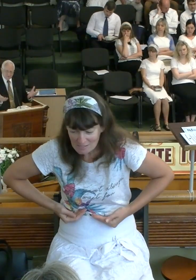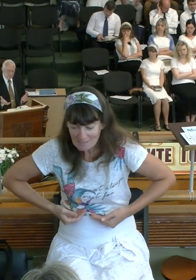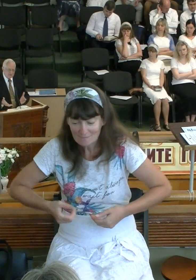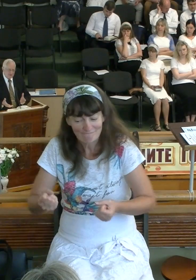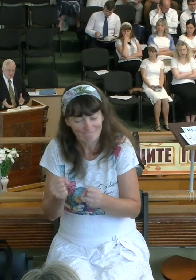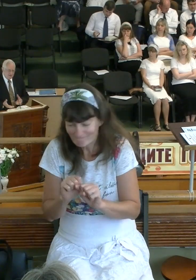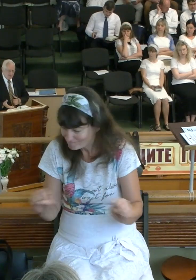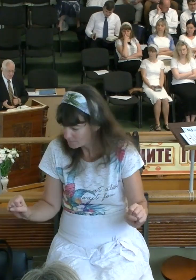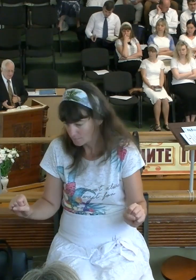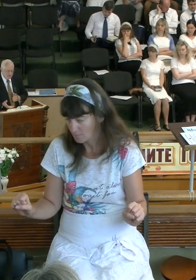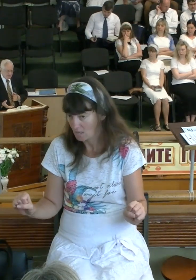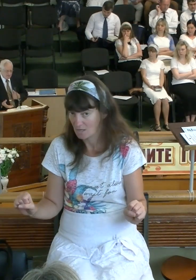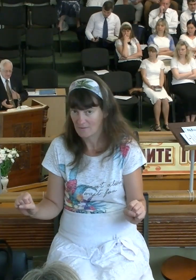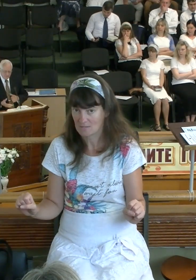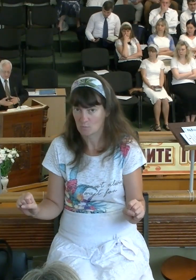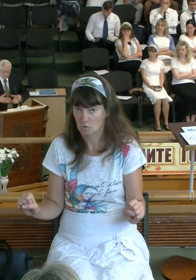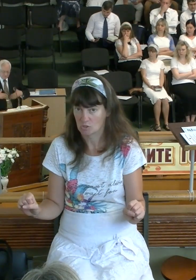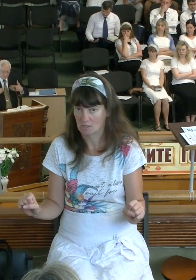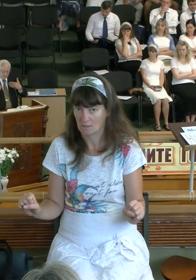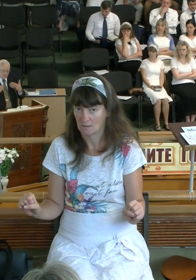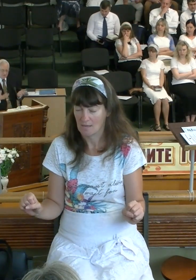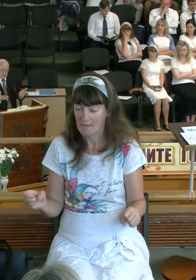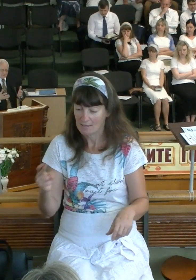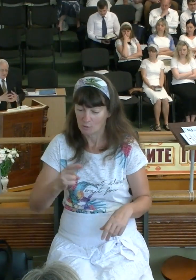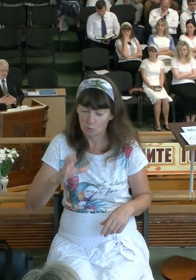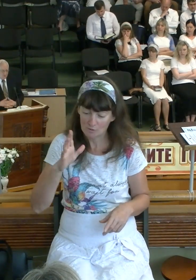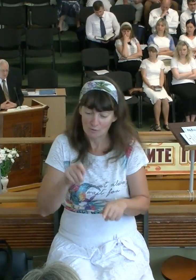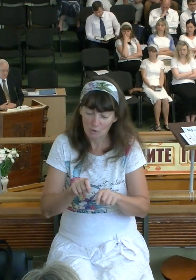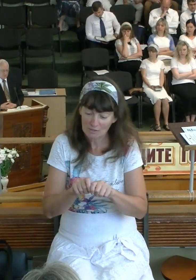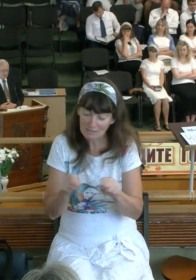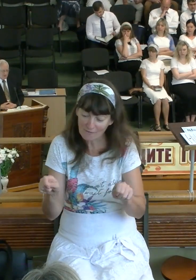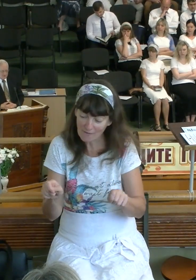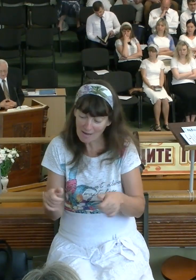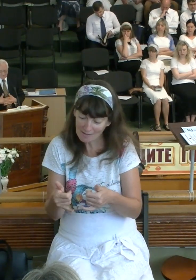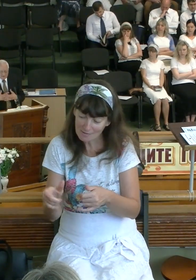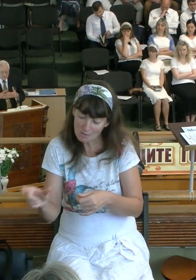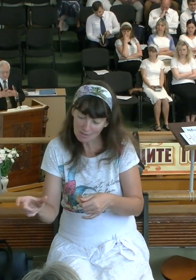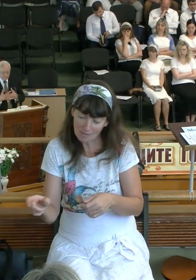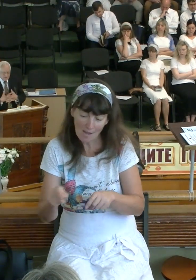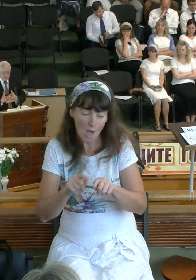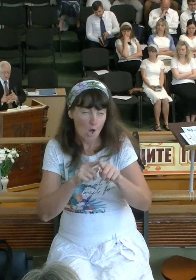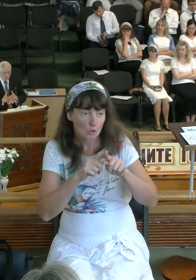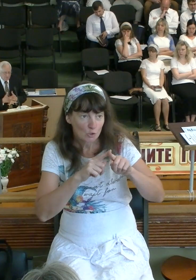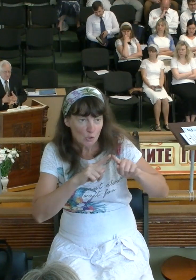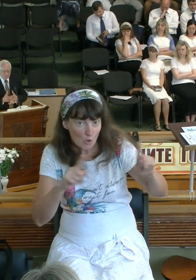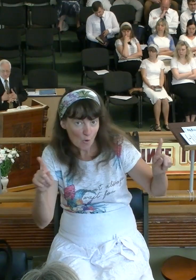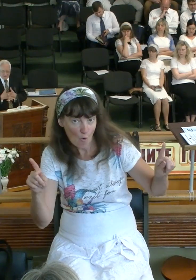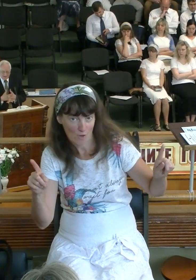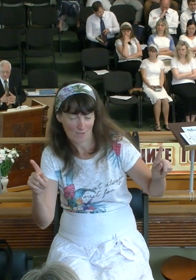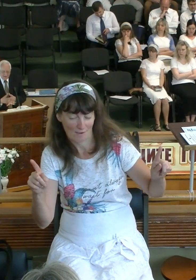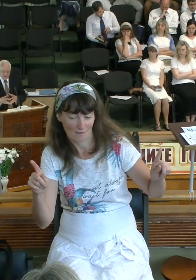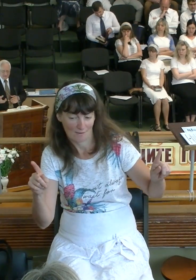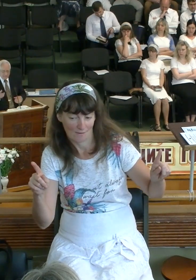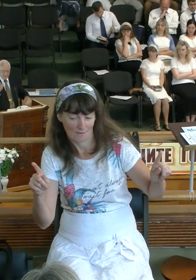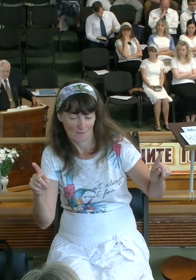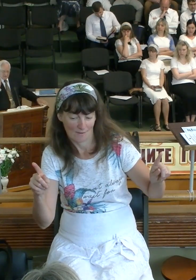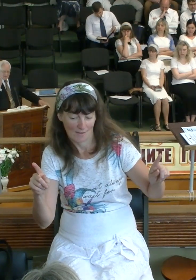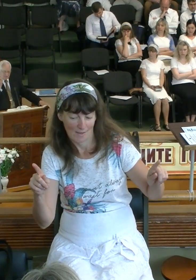другие горизонты и приводит его к Господу. И когда человек пришел к Господу, тогда